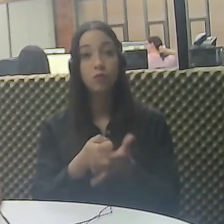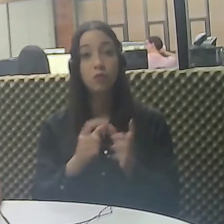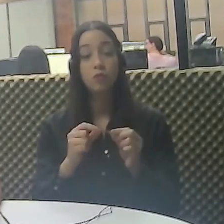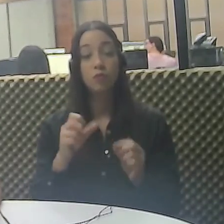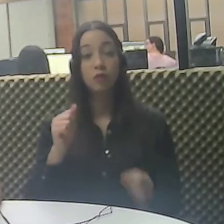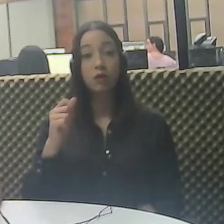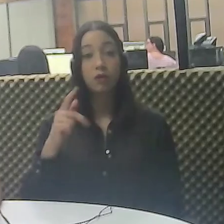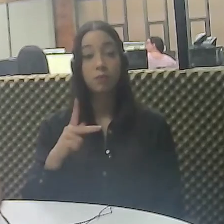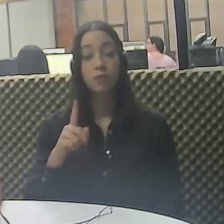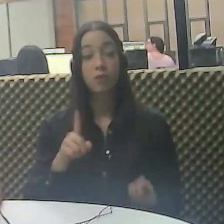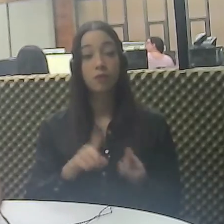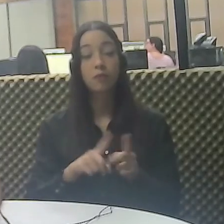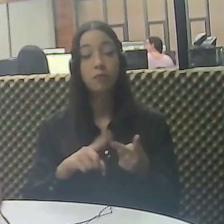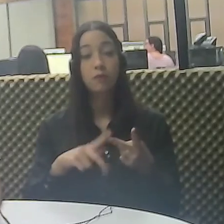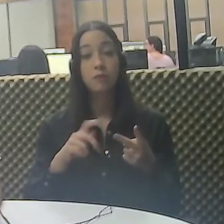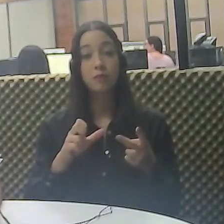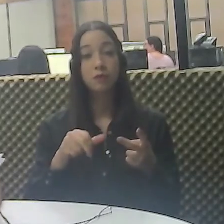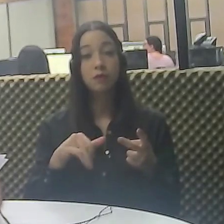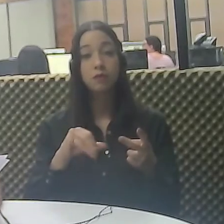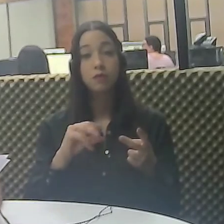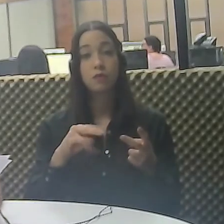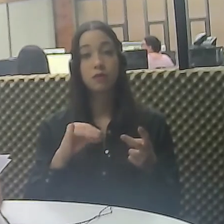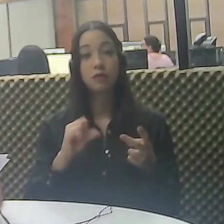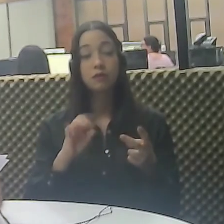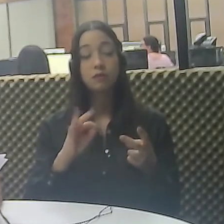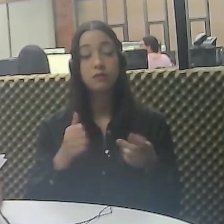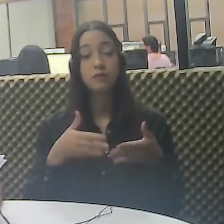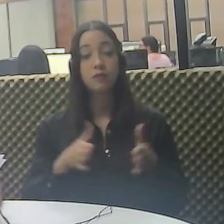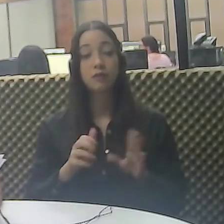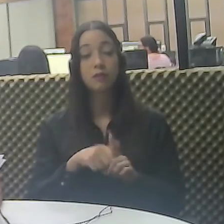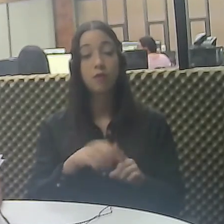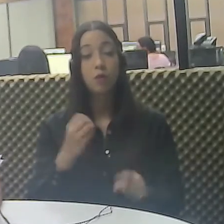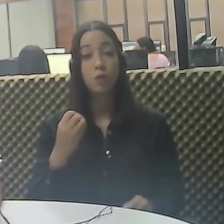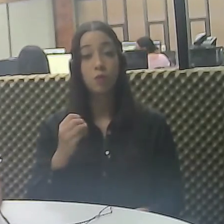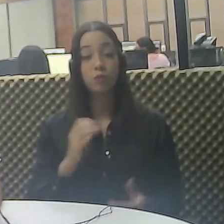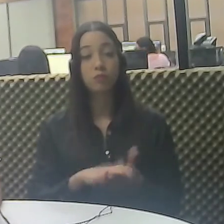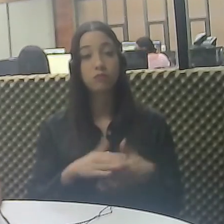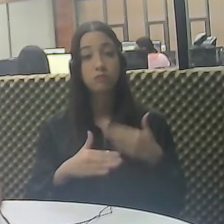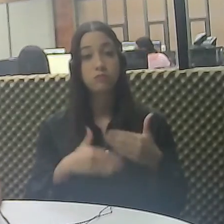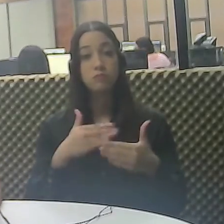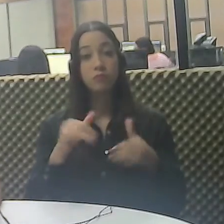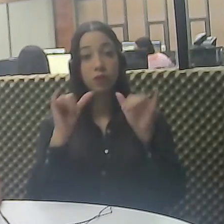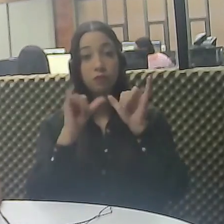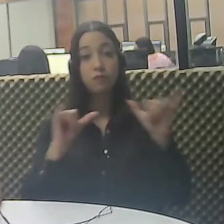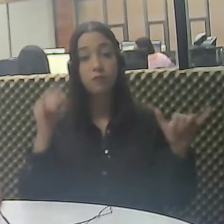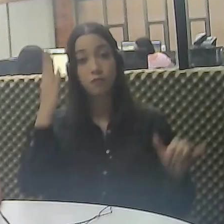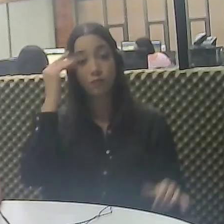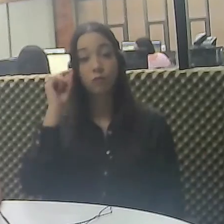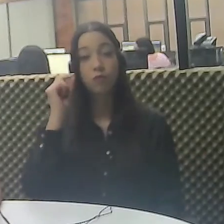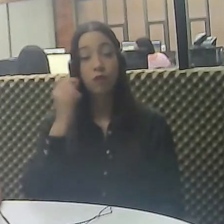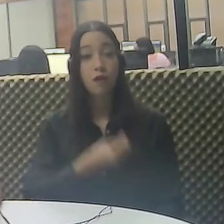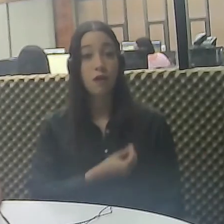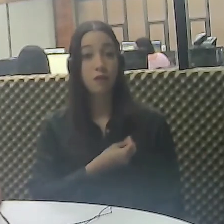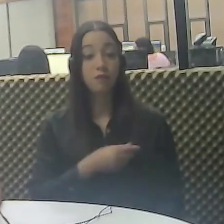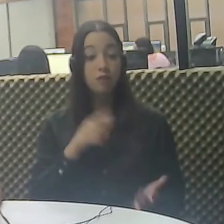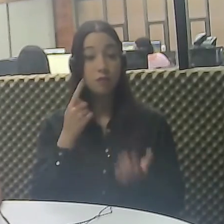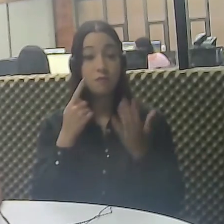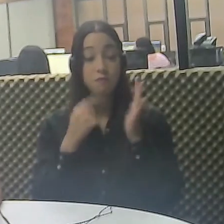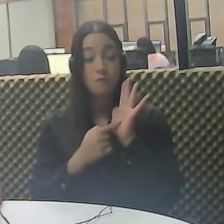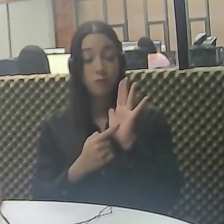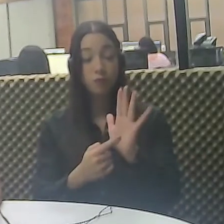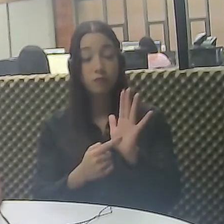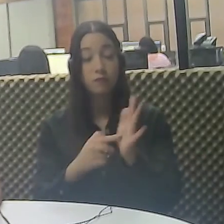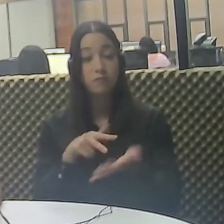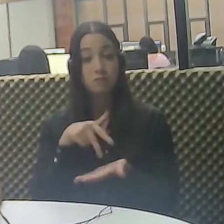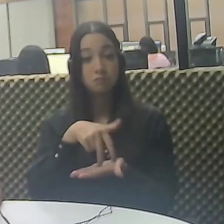aposentados e pensionistas nascidos em outubro ou procedimento é popularmente conhecido como prova de vida para se